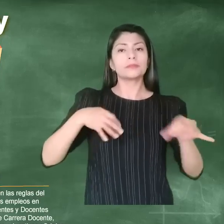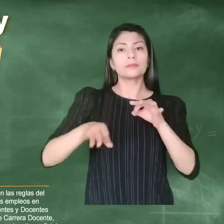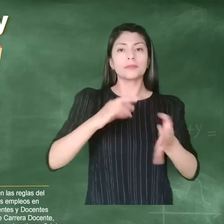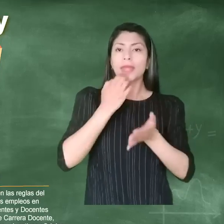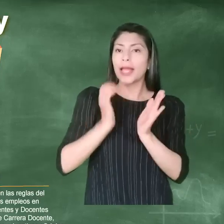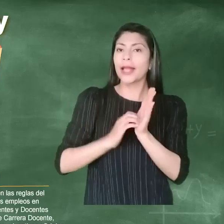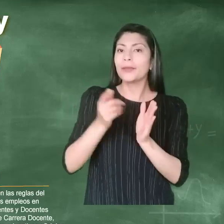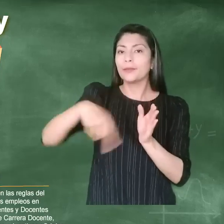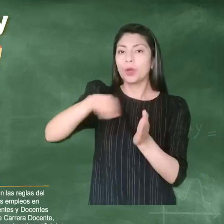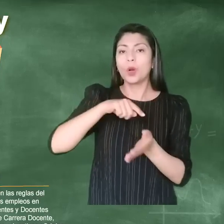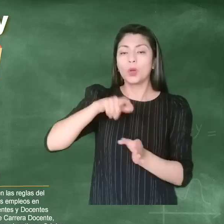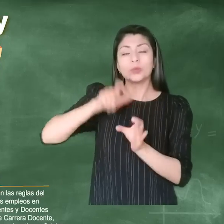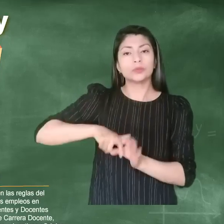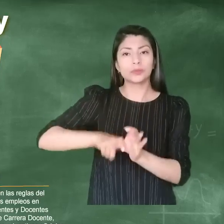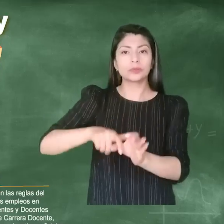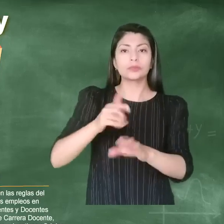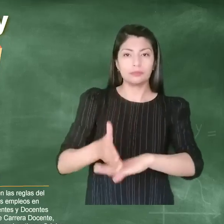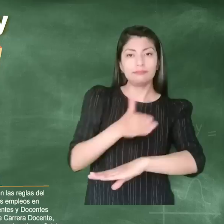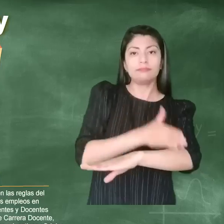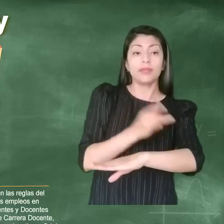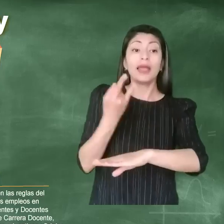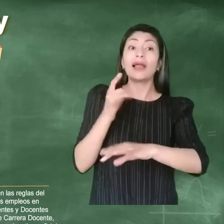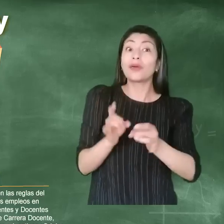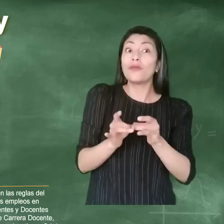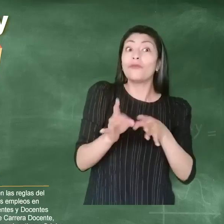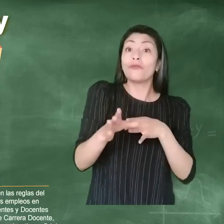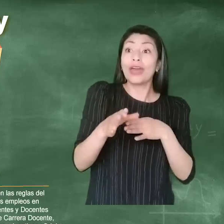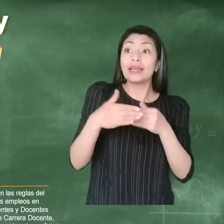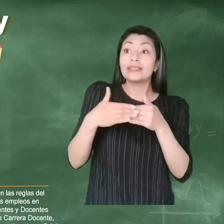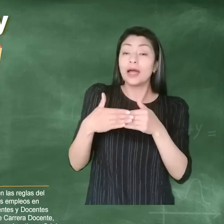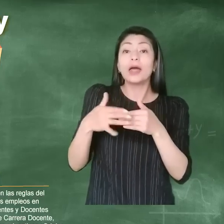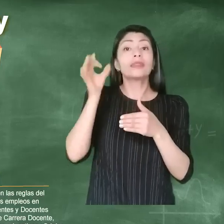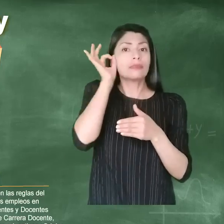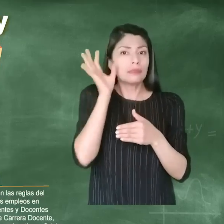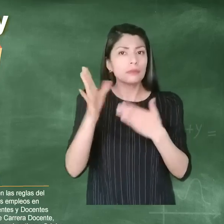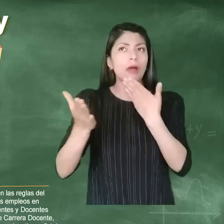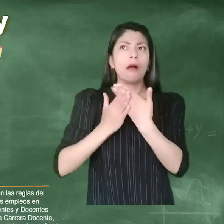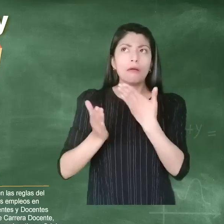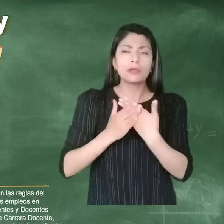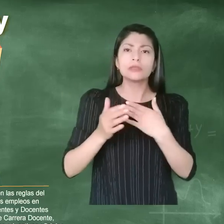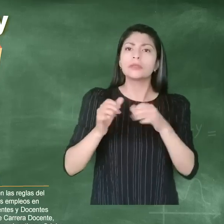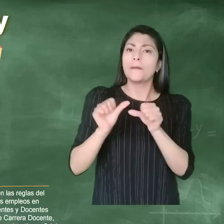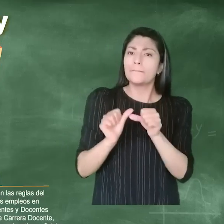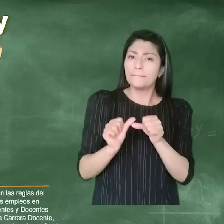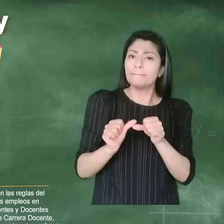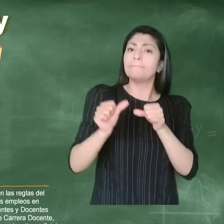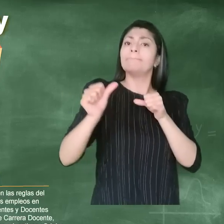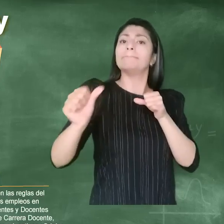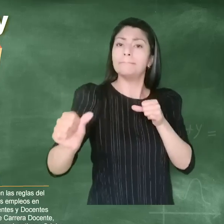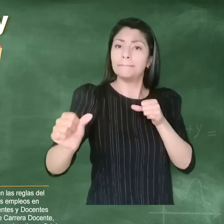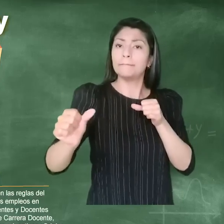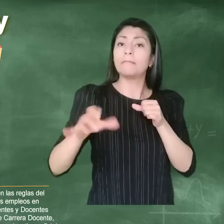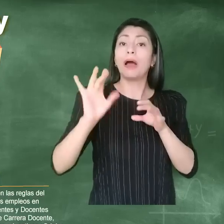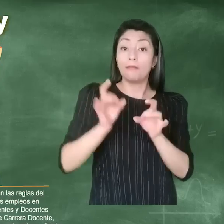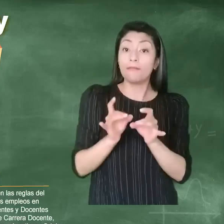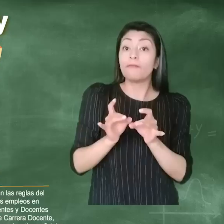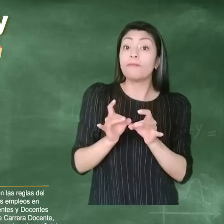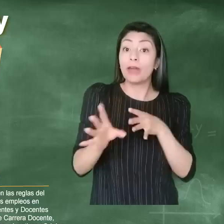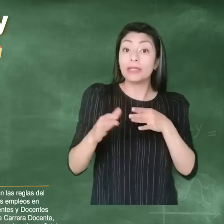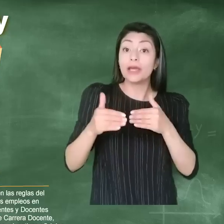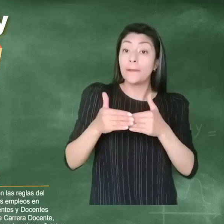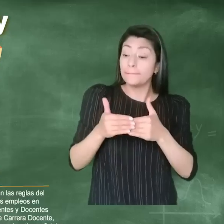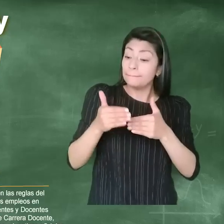Parágrafo. Ampliación del plazo de inscripciones. Si antes de finalizar el plazo de inscripciones no se han